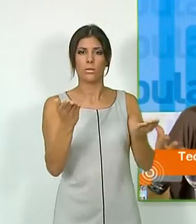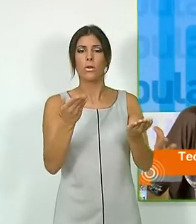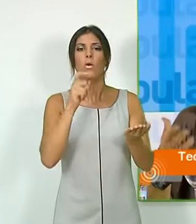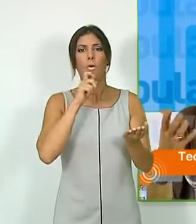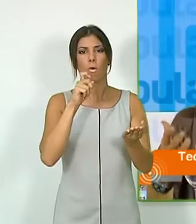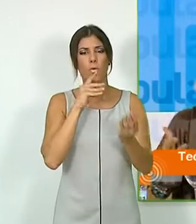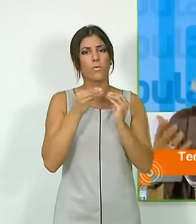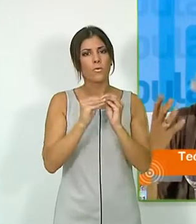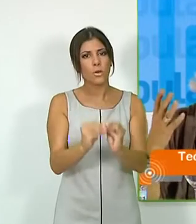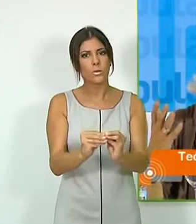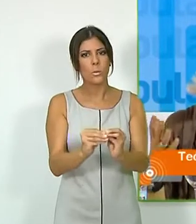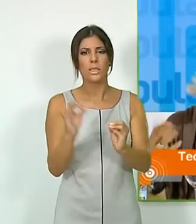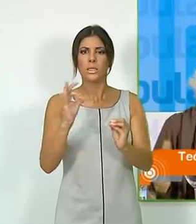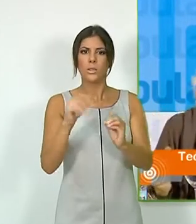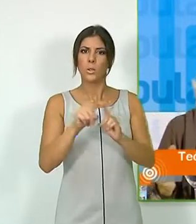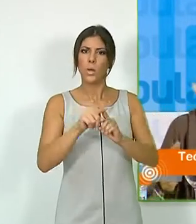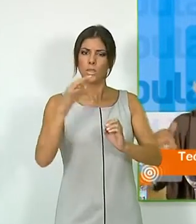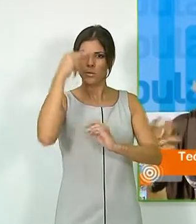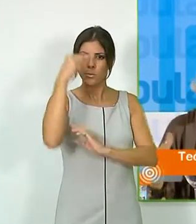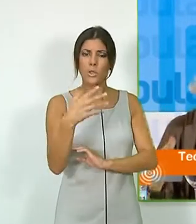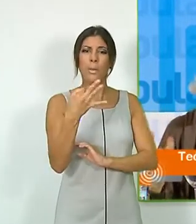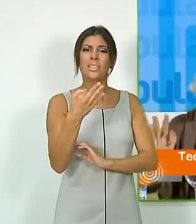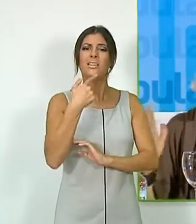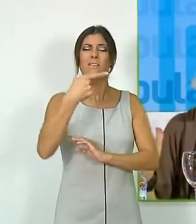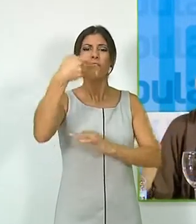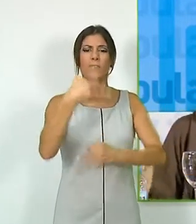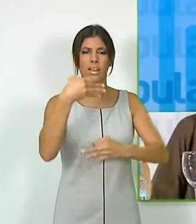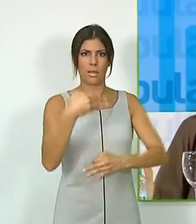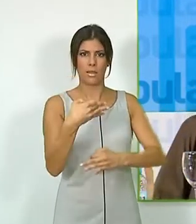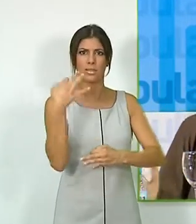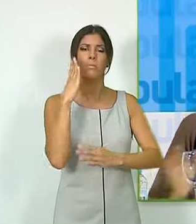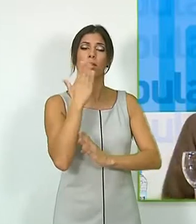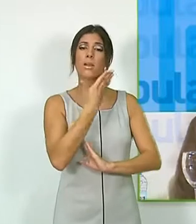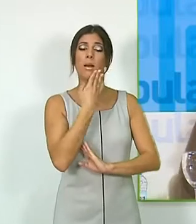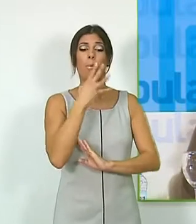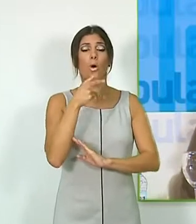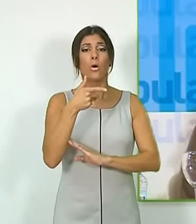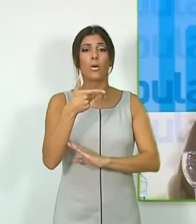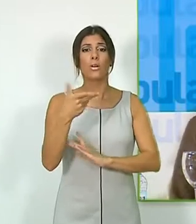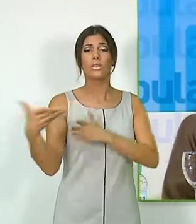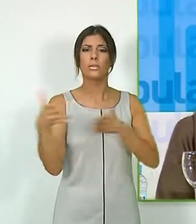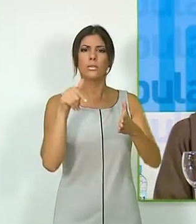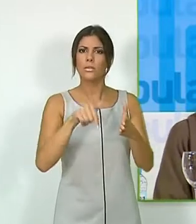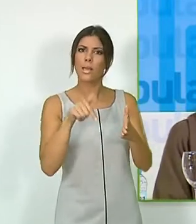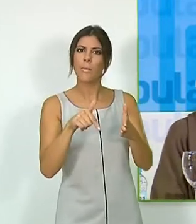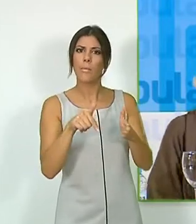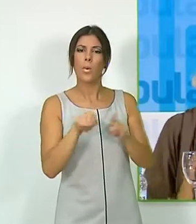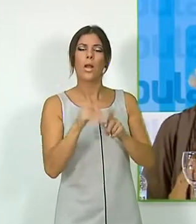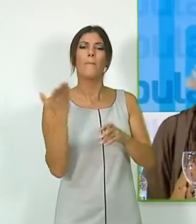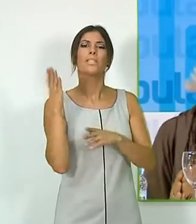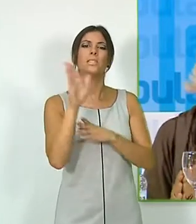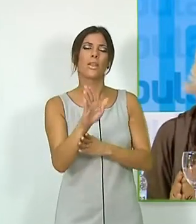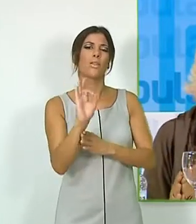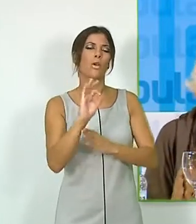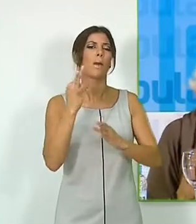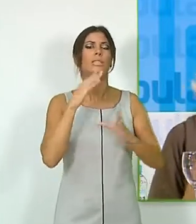vosotros, con toda lealtad y con la verdad por delante, porque los tiempos no están como